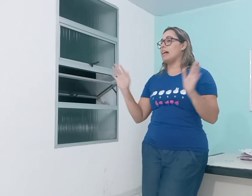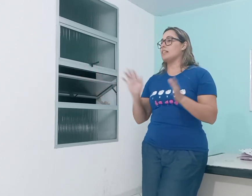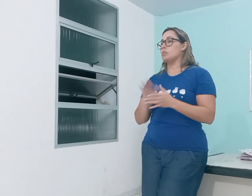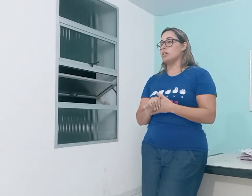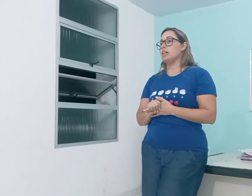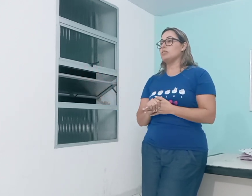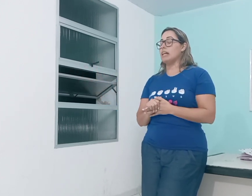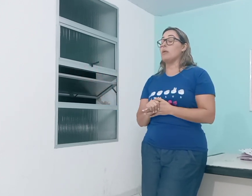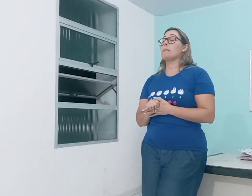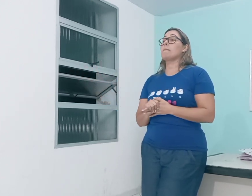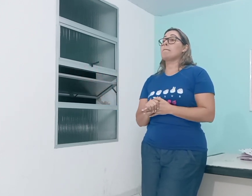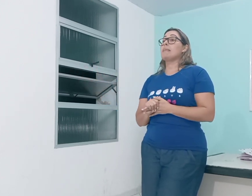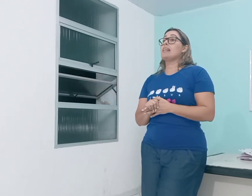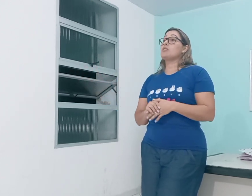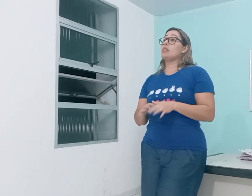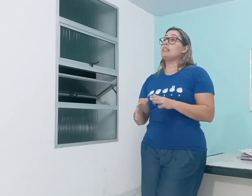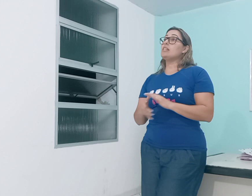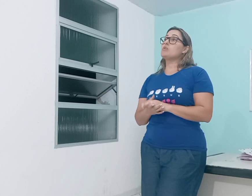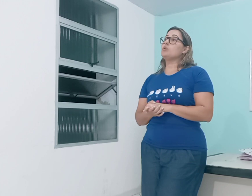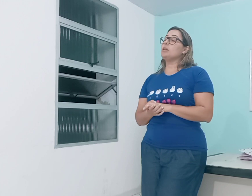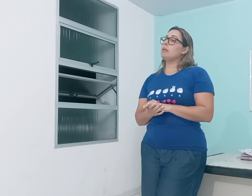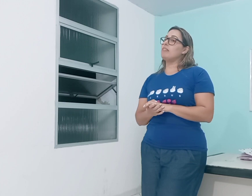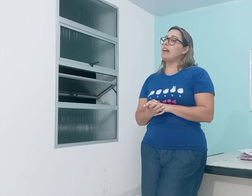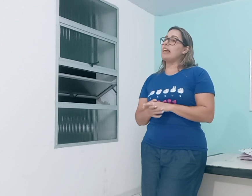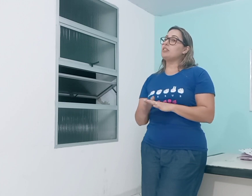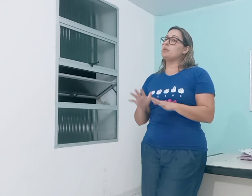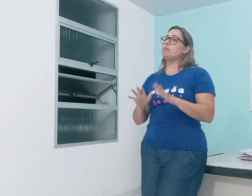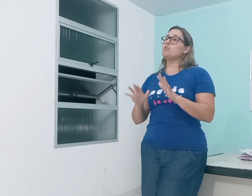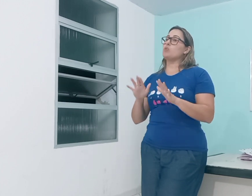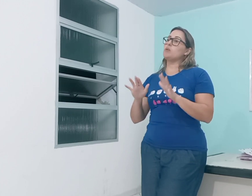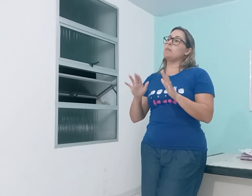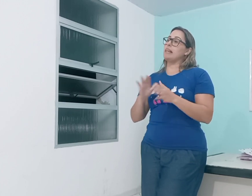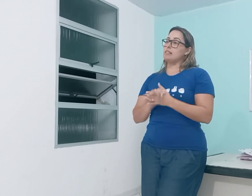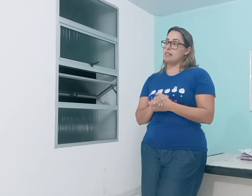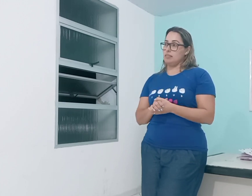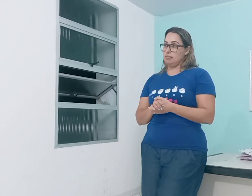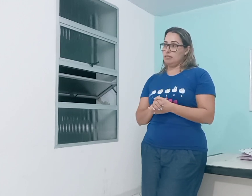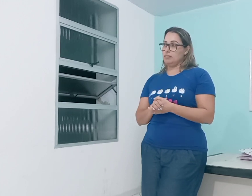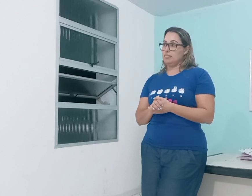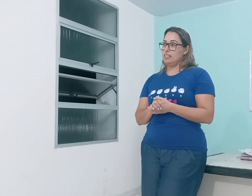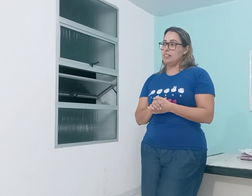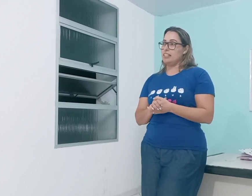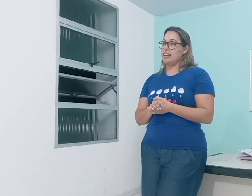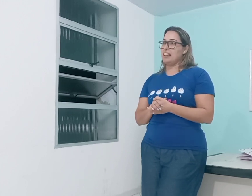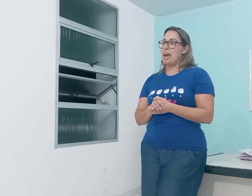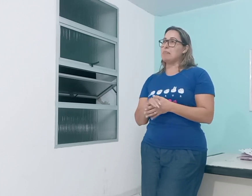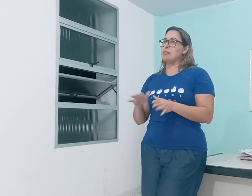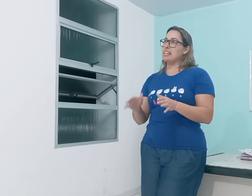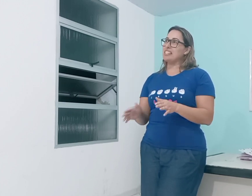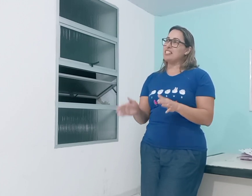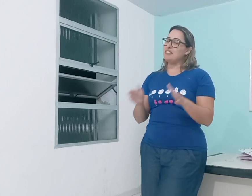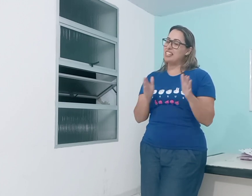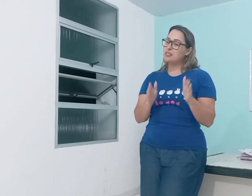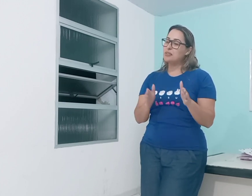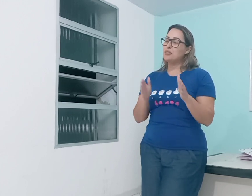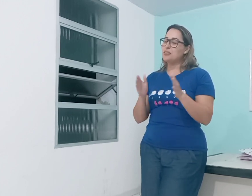data, o ano e tal. Só que tem estudo que prefere tipo um suspense. Né? Aí por isso que a gente faz